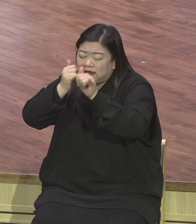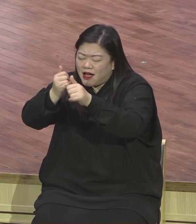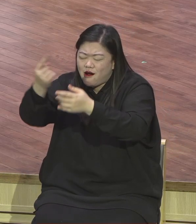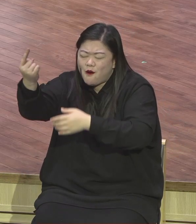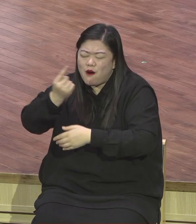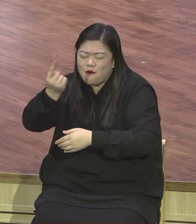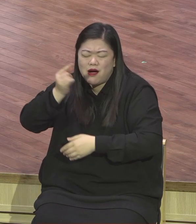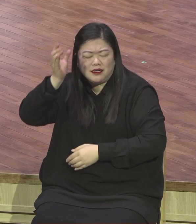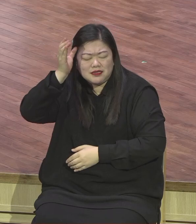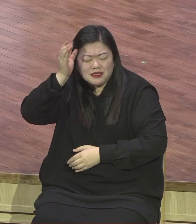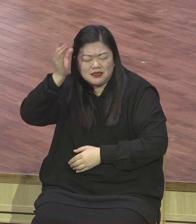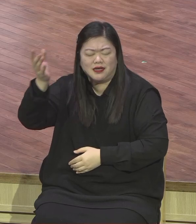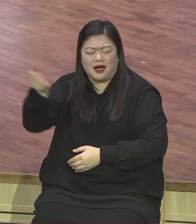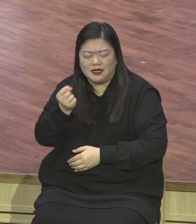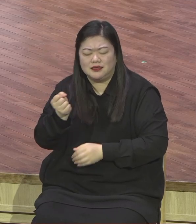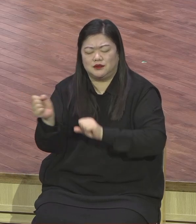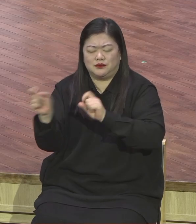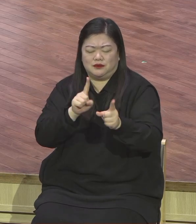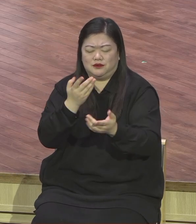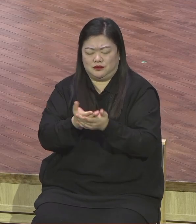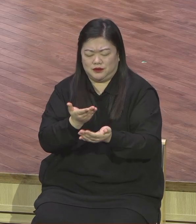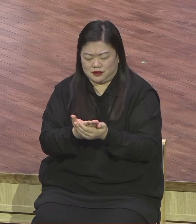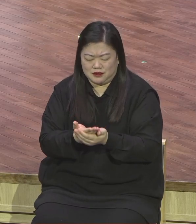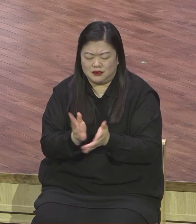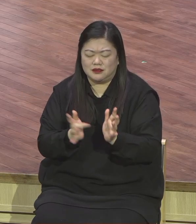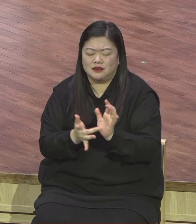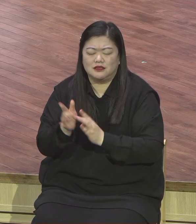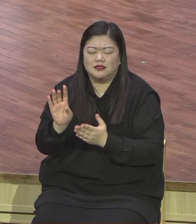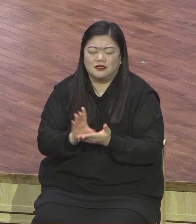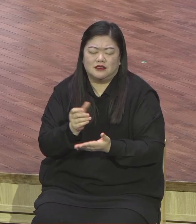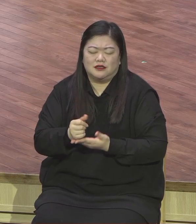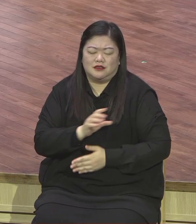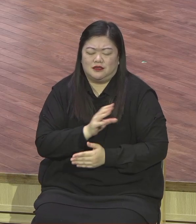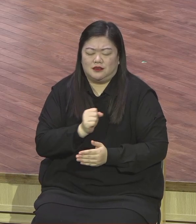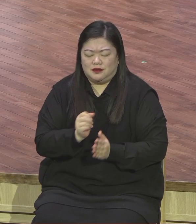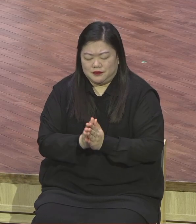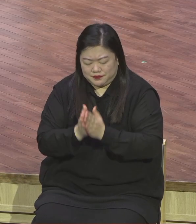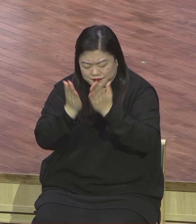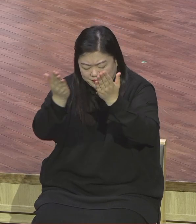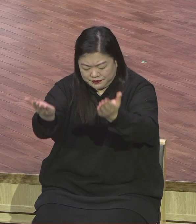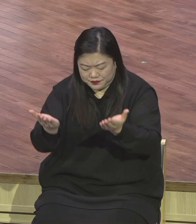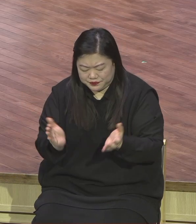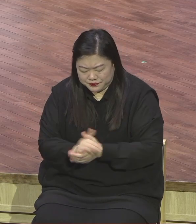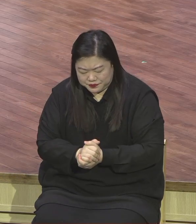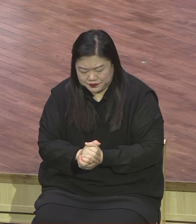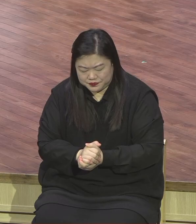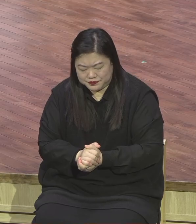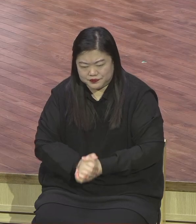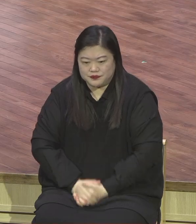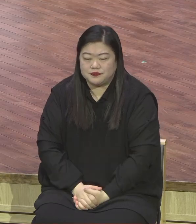직분자들이 다 되게 하야 주옵사사 예수의 성 받도록 기도합니다 아멘